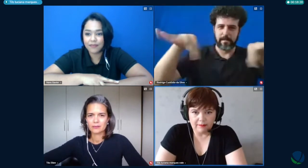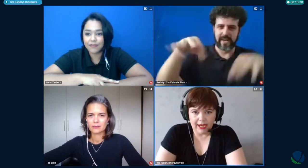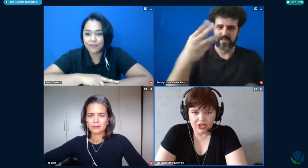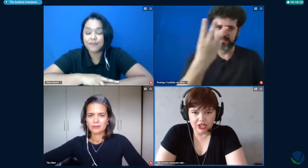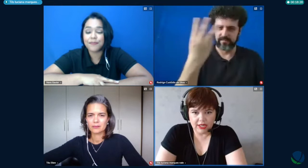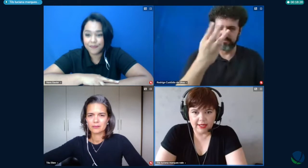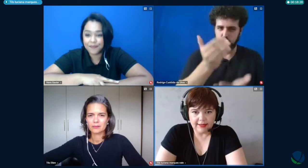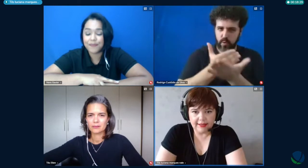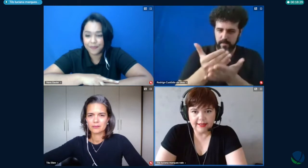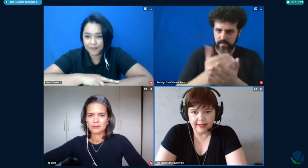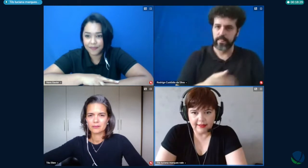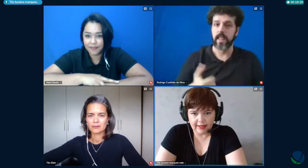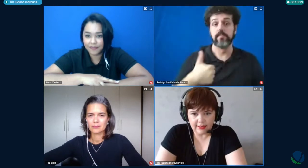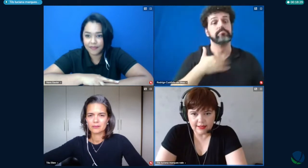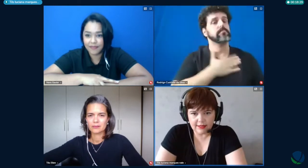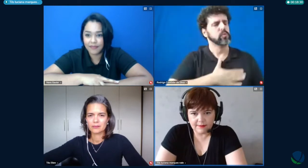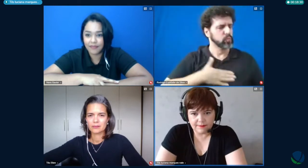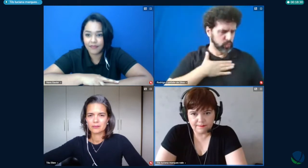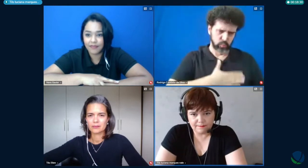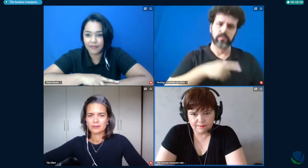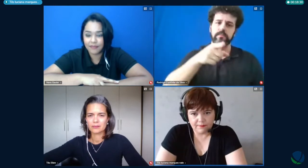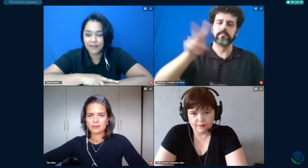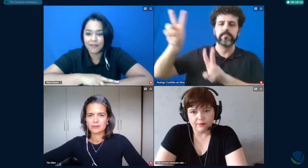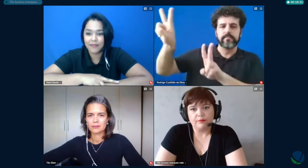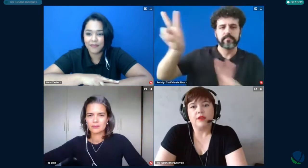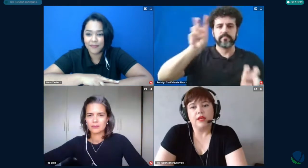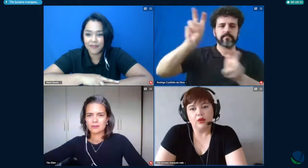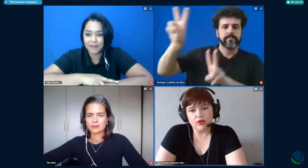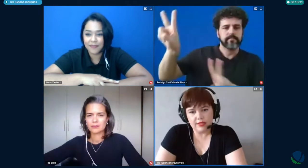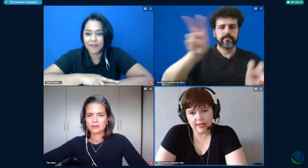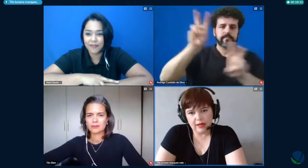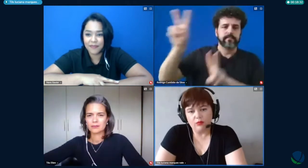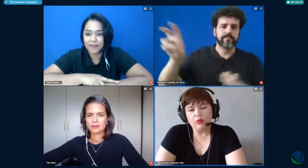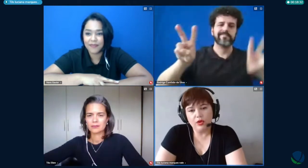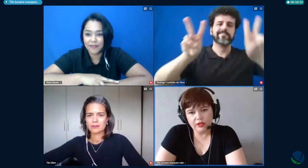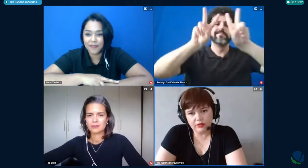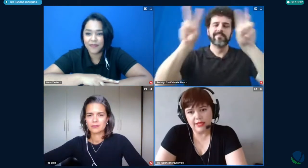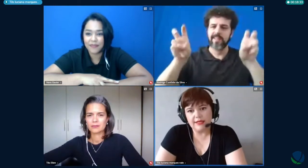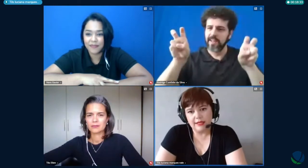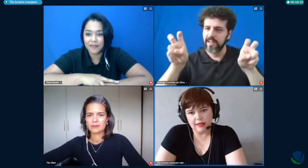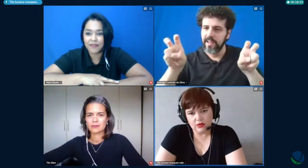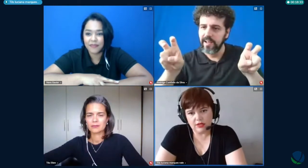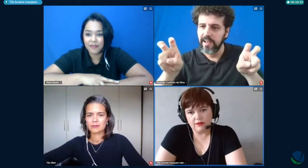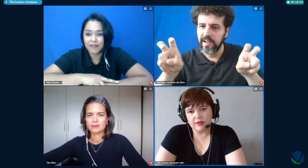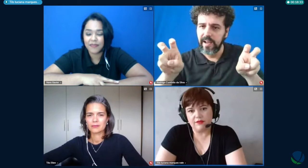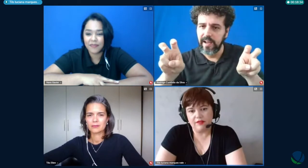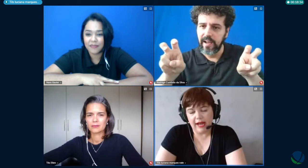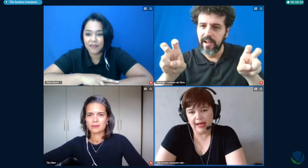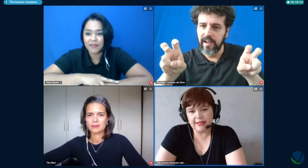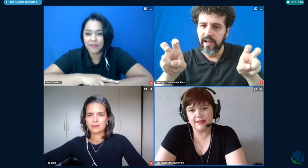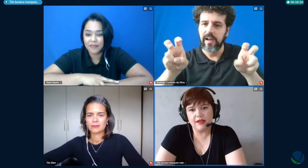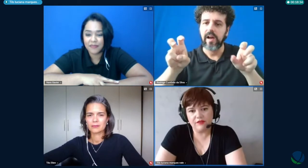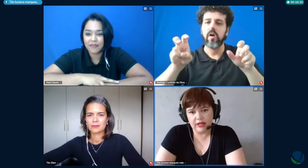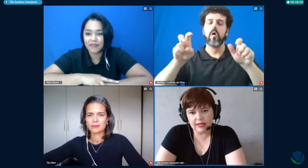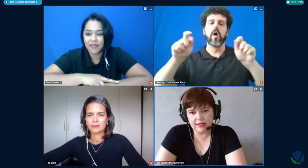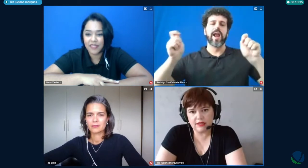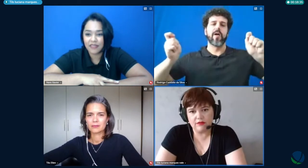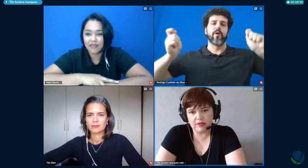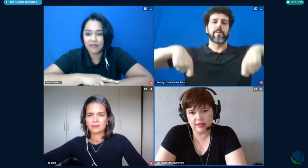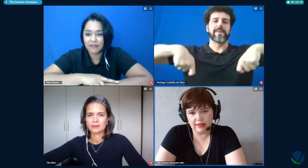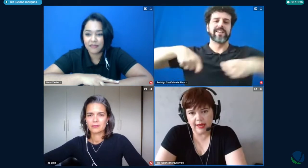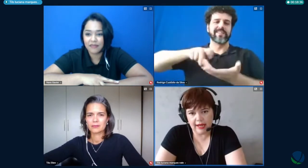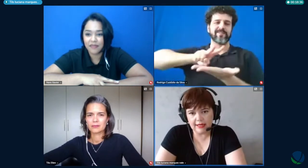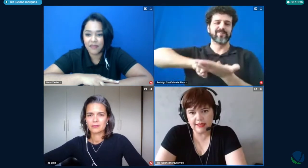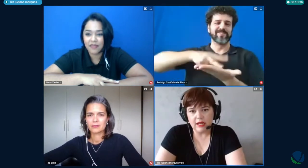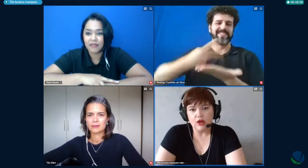Bem, na página 33, eu gostei muito das citações que você faz, das referências